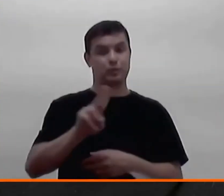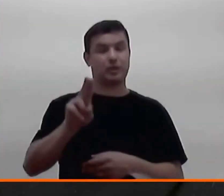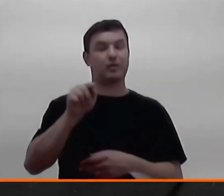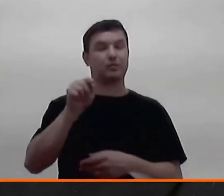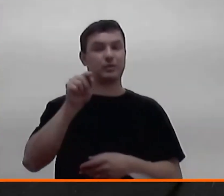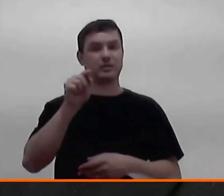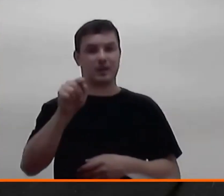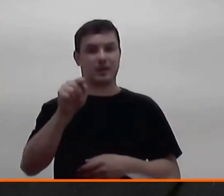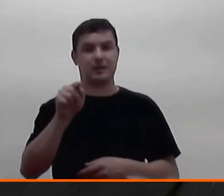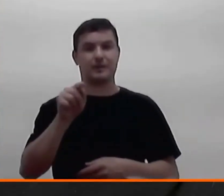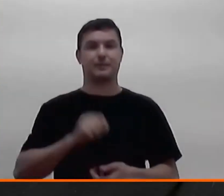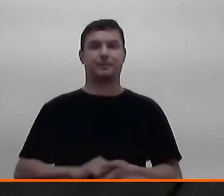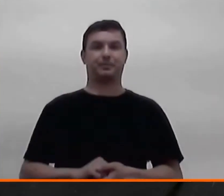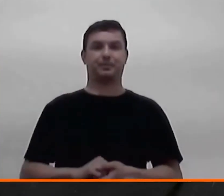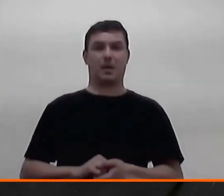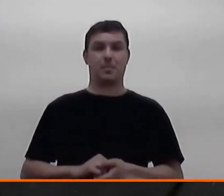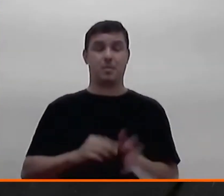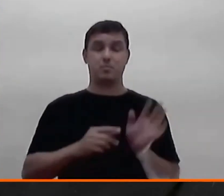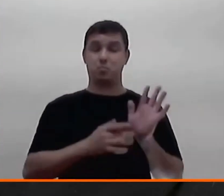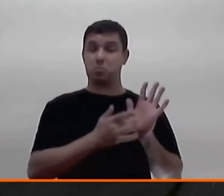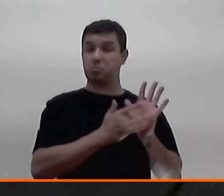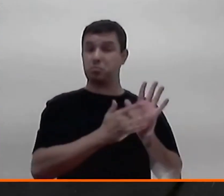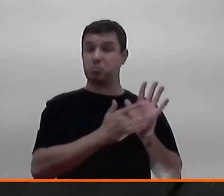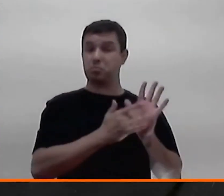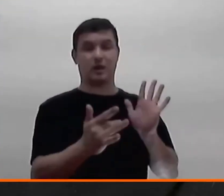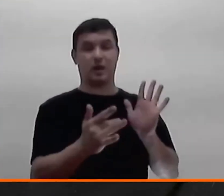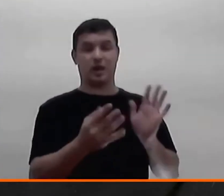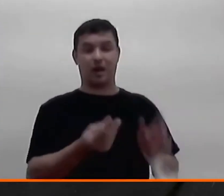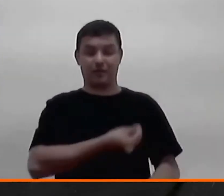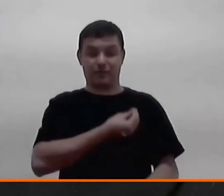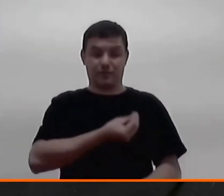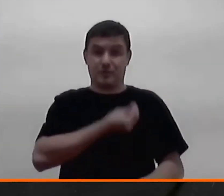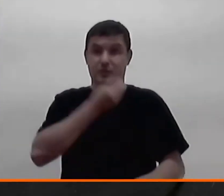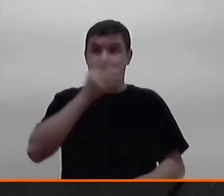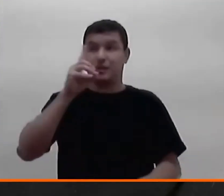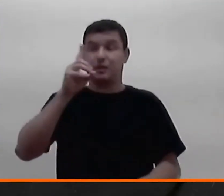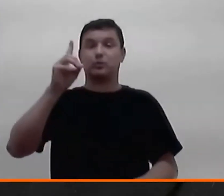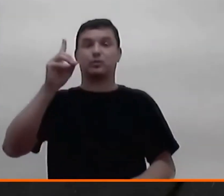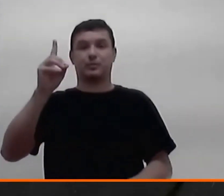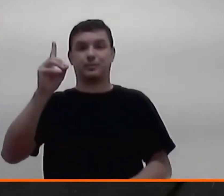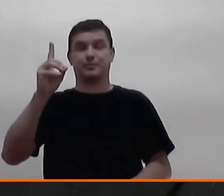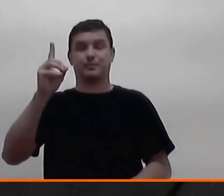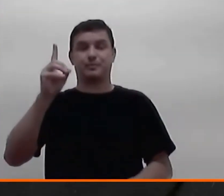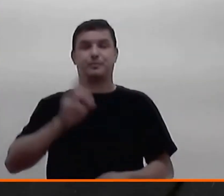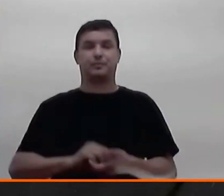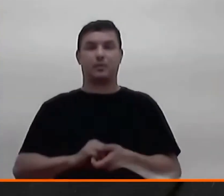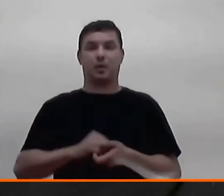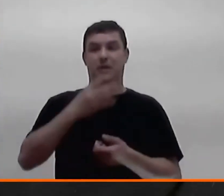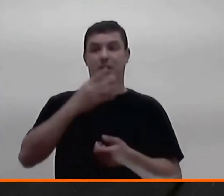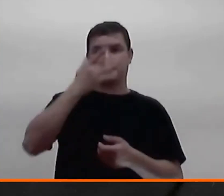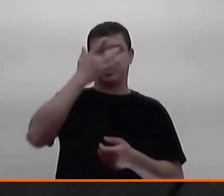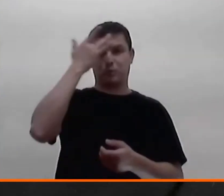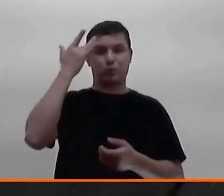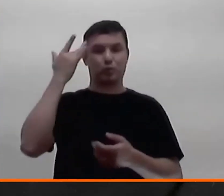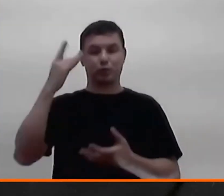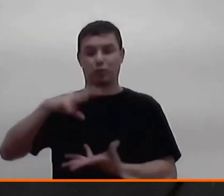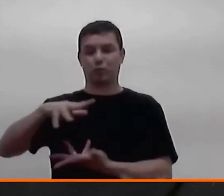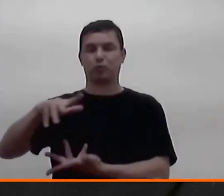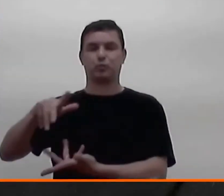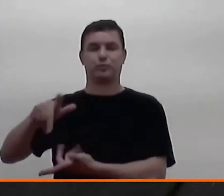transmitir a compaixão do Senhor através de você para o homem. Senhor Jesus.